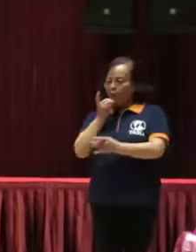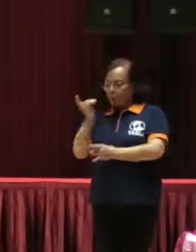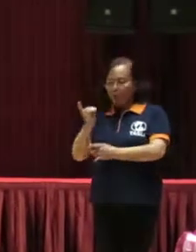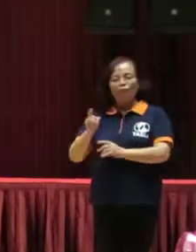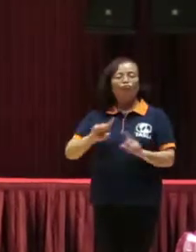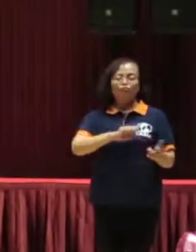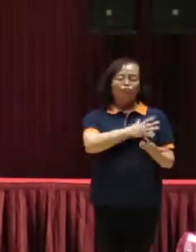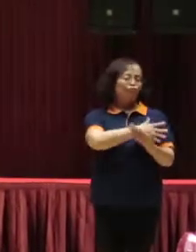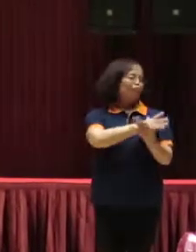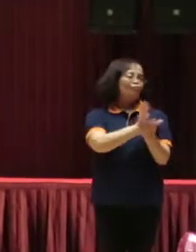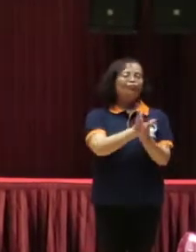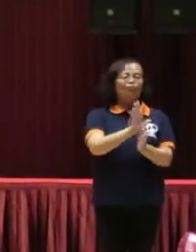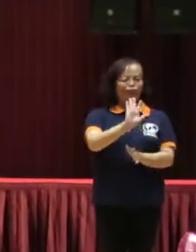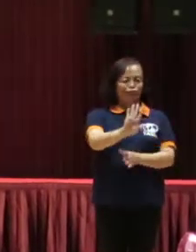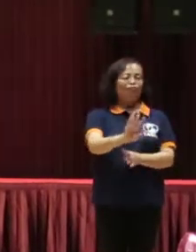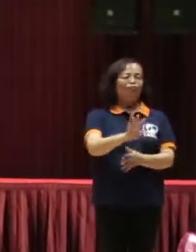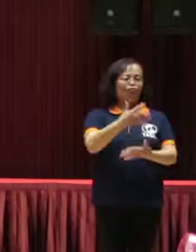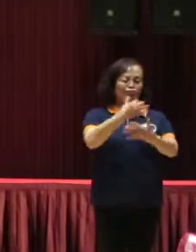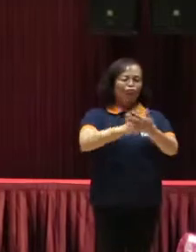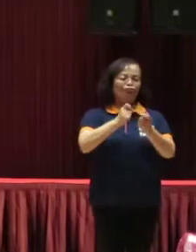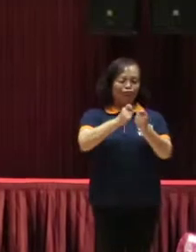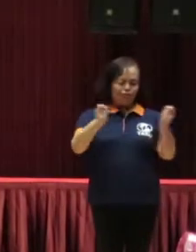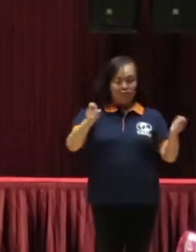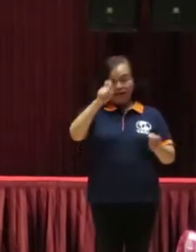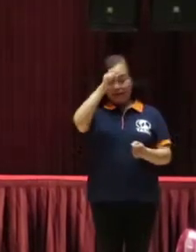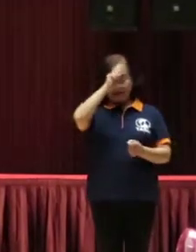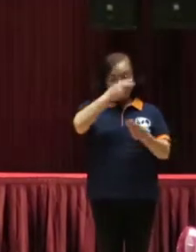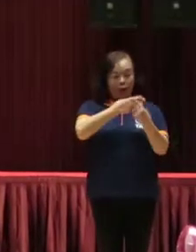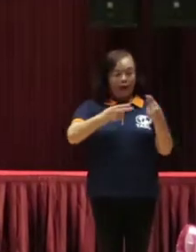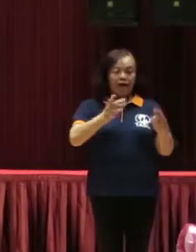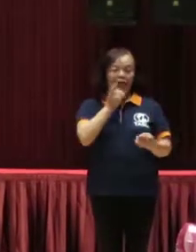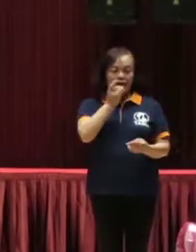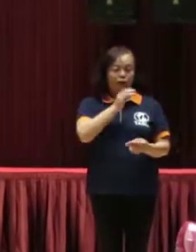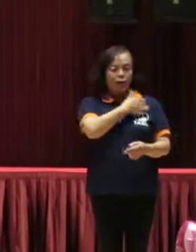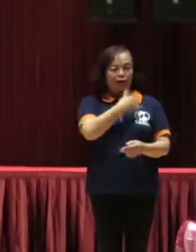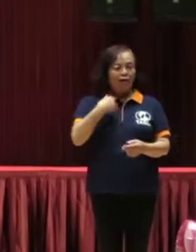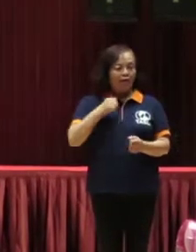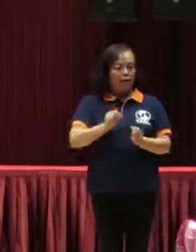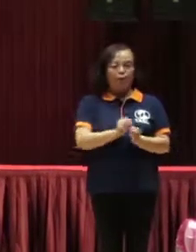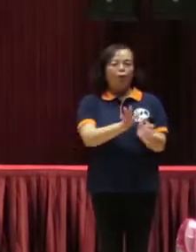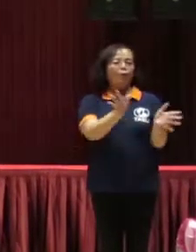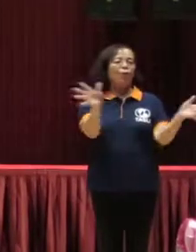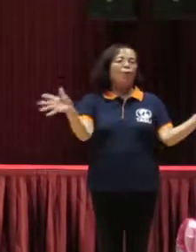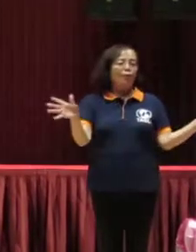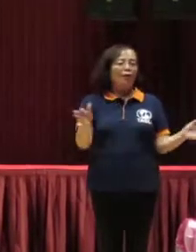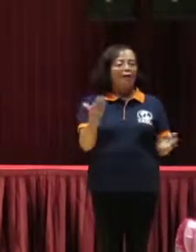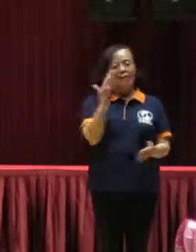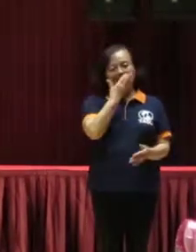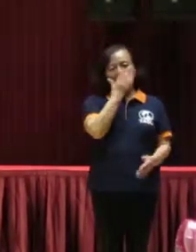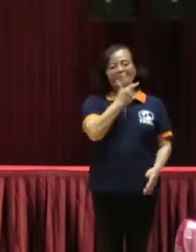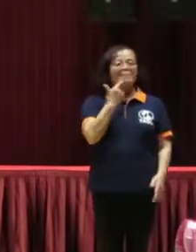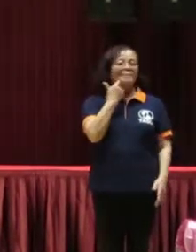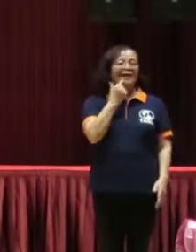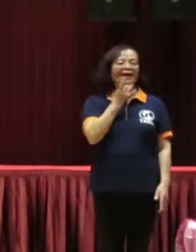们希望让课语在这个地方推动。让大家知道母语也是很美丽的语言，谢谢。